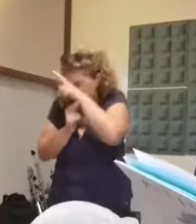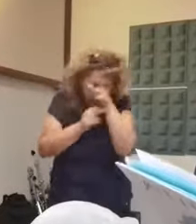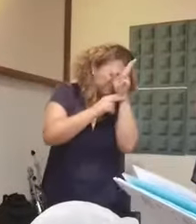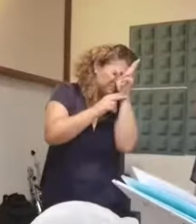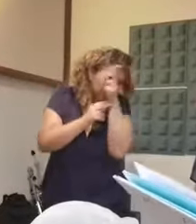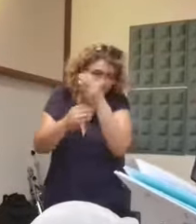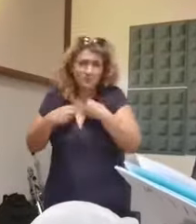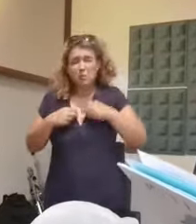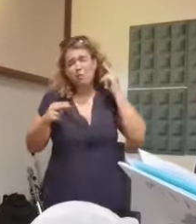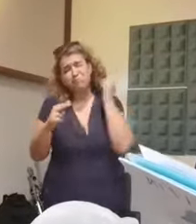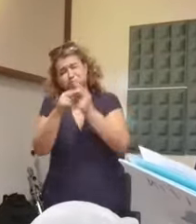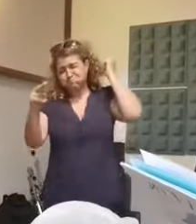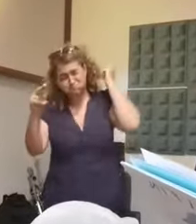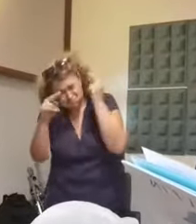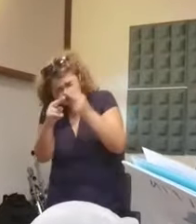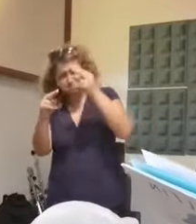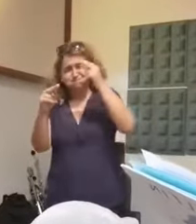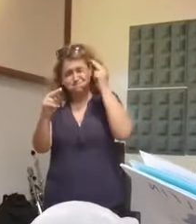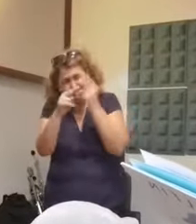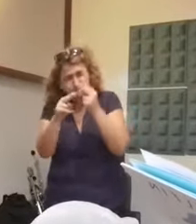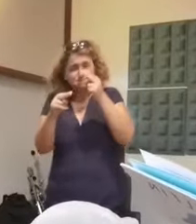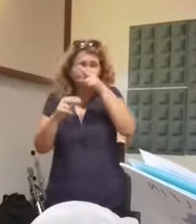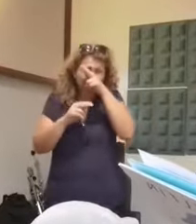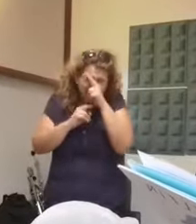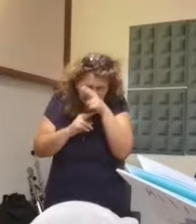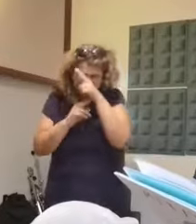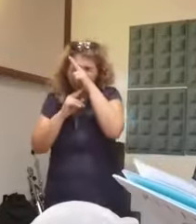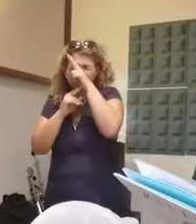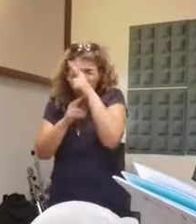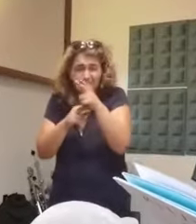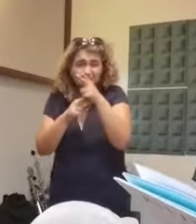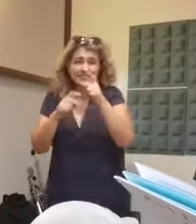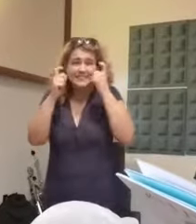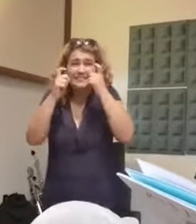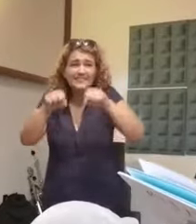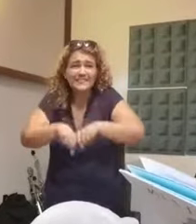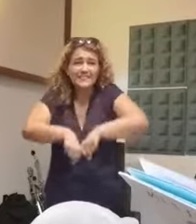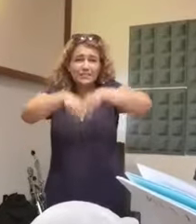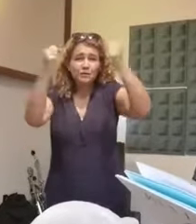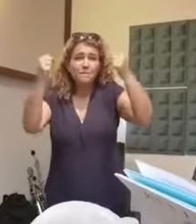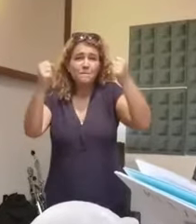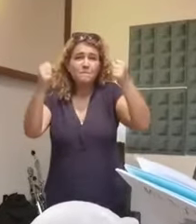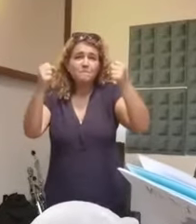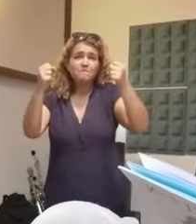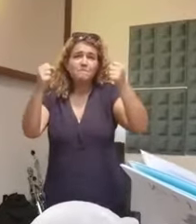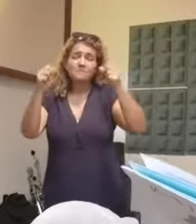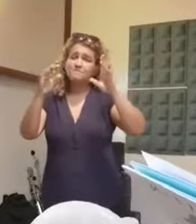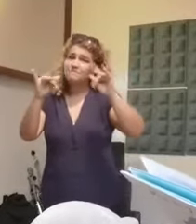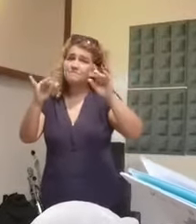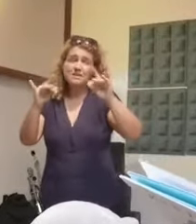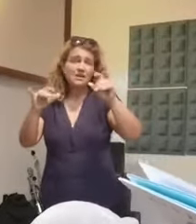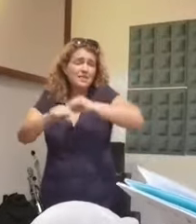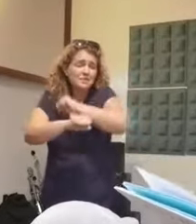Golpeaba y golpeaba con su nariz plateada, pero no había forma, no valía para nada.